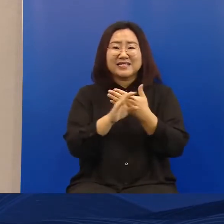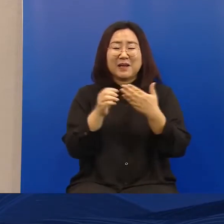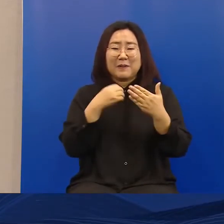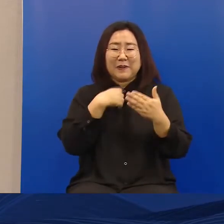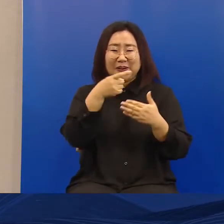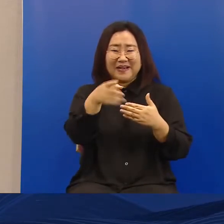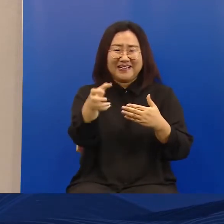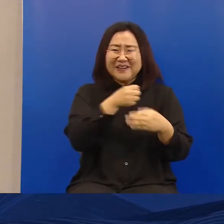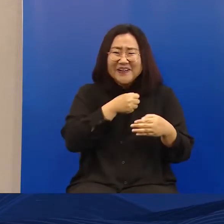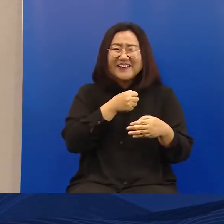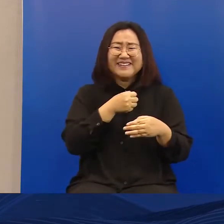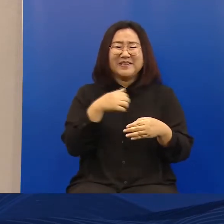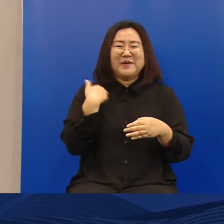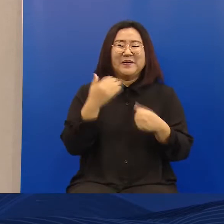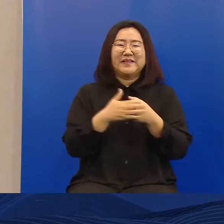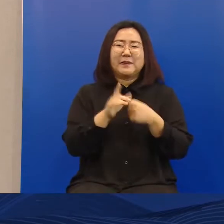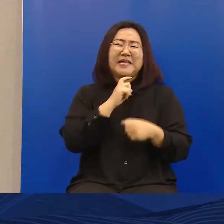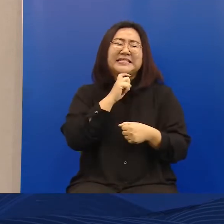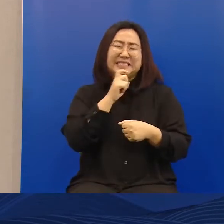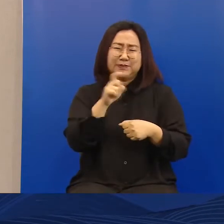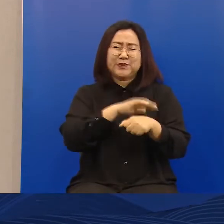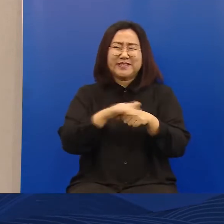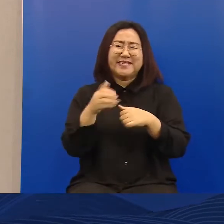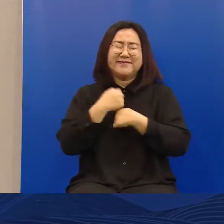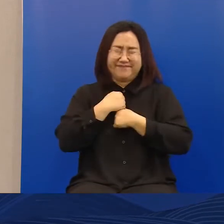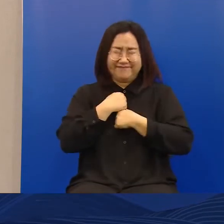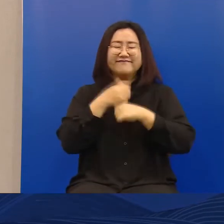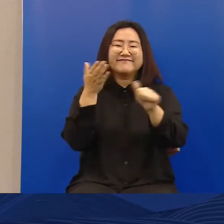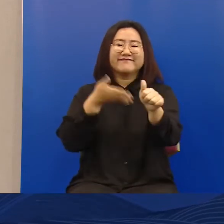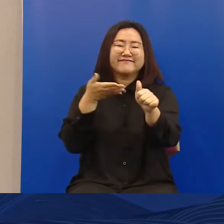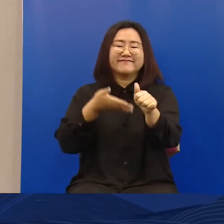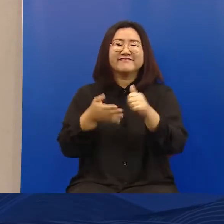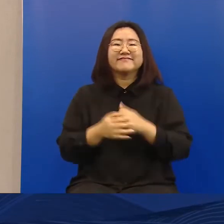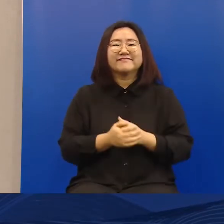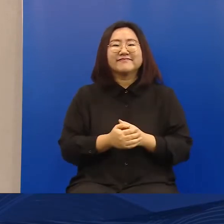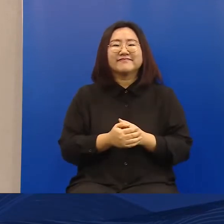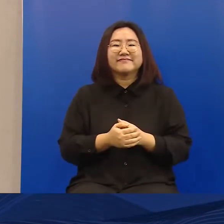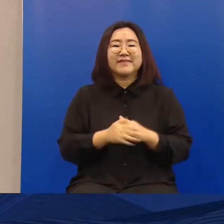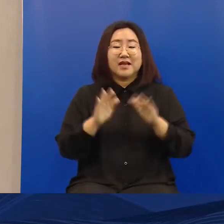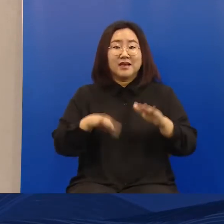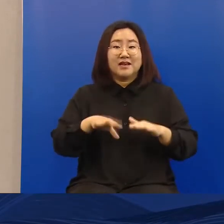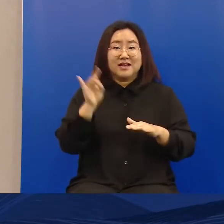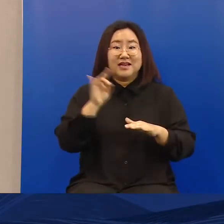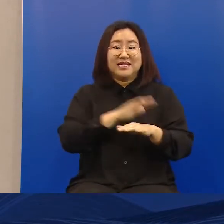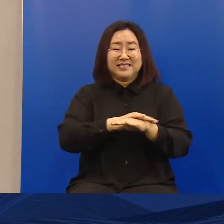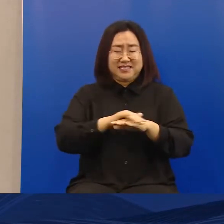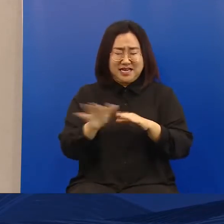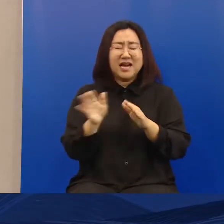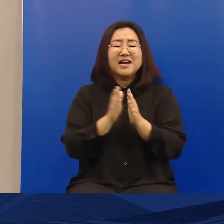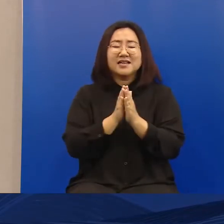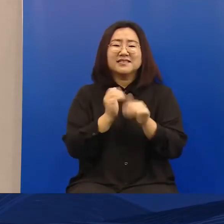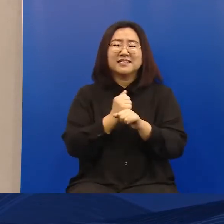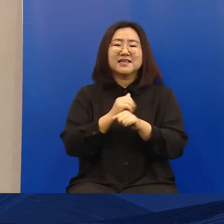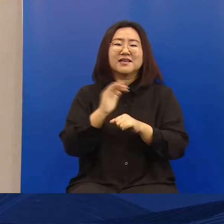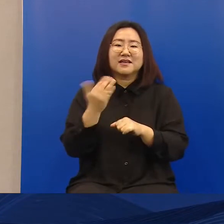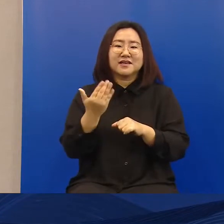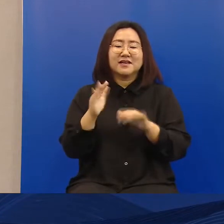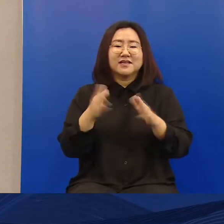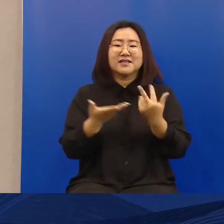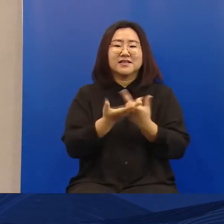생길지도 모르겠으니까 이제 10분을 잘 지켜주시면 좋겠습니다. 어쨌든 첫 시작을 너무 잘 열어주셨고,